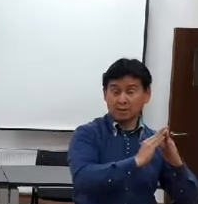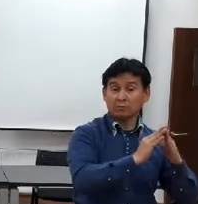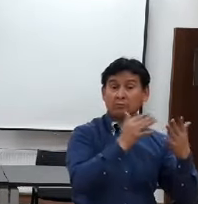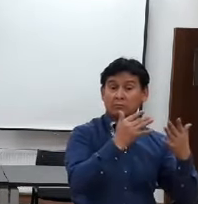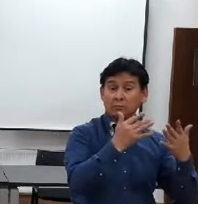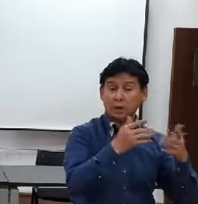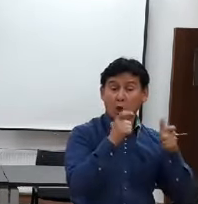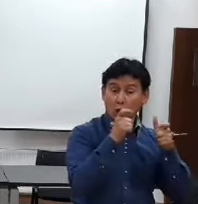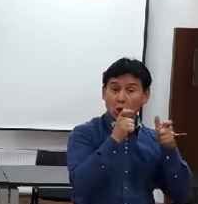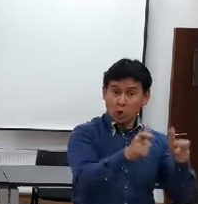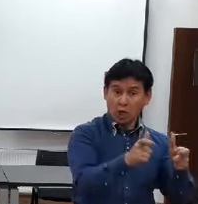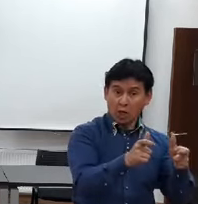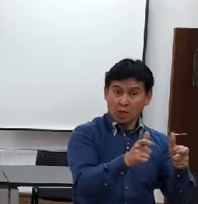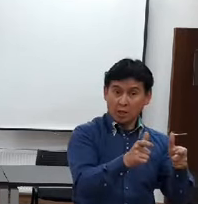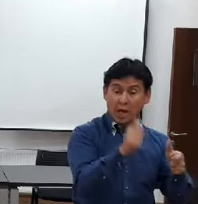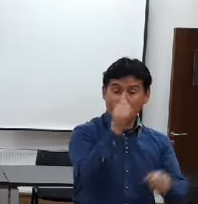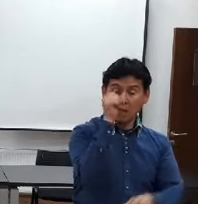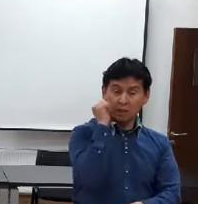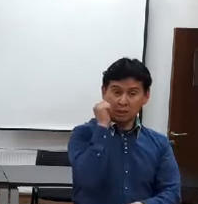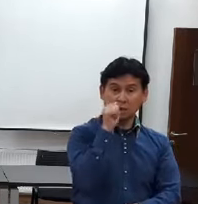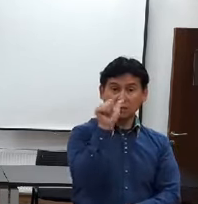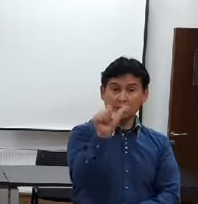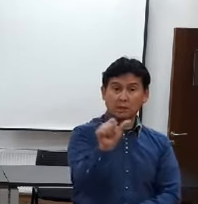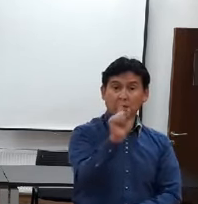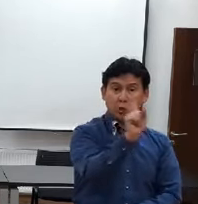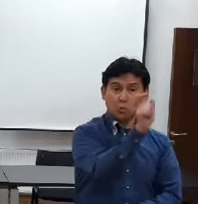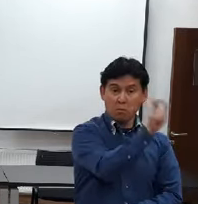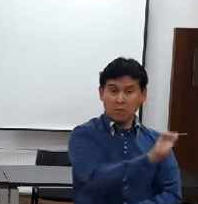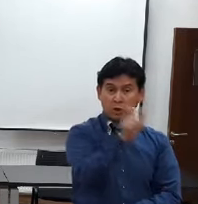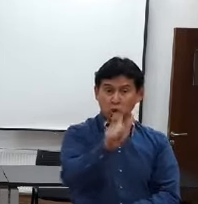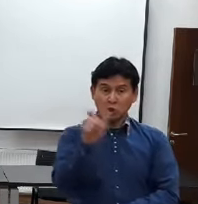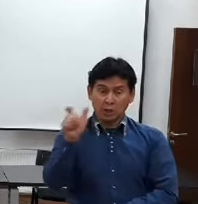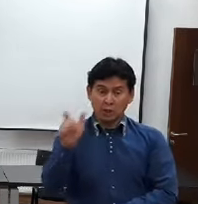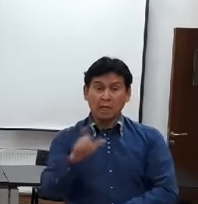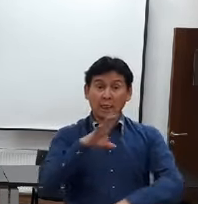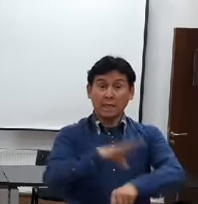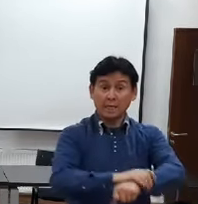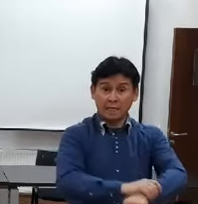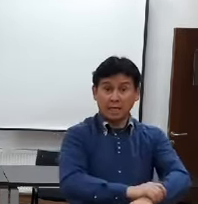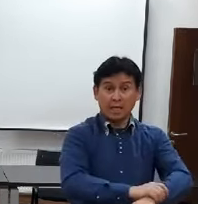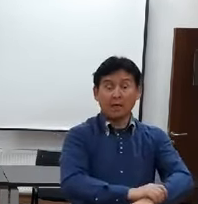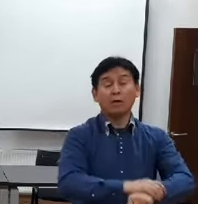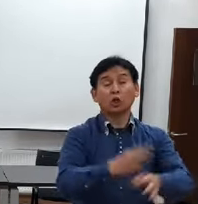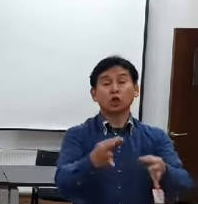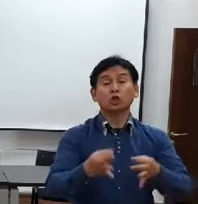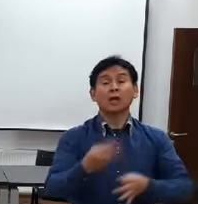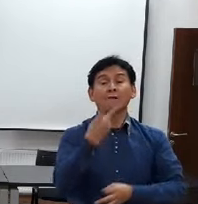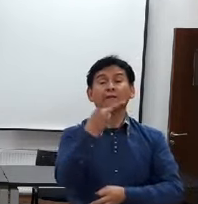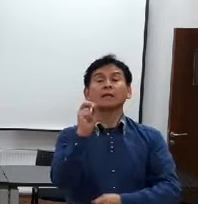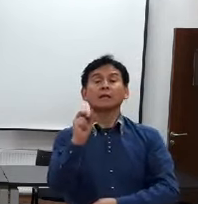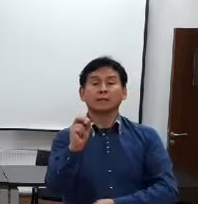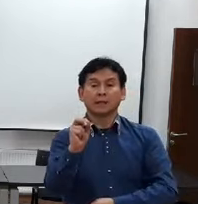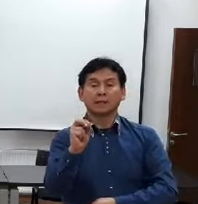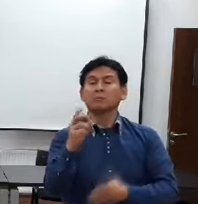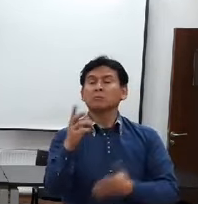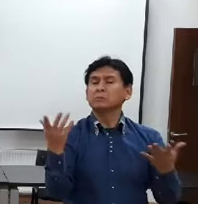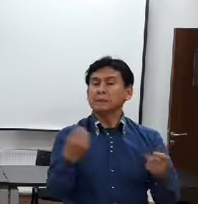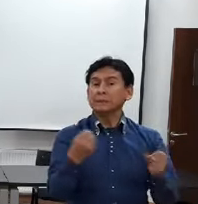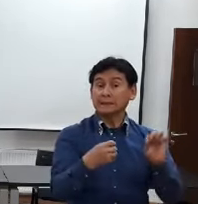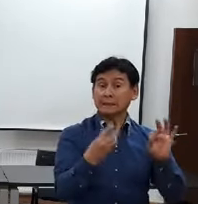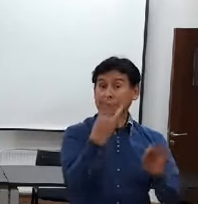fueron controladas el día de ayer 61 personas y detenidas un total de 20, de las cuales